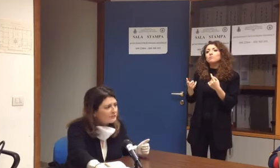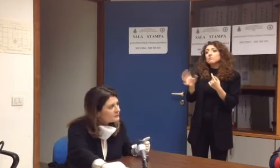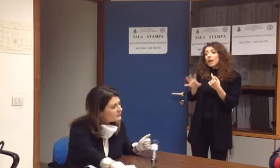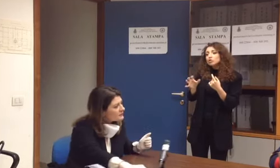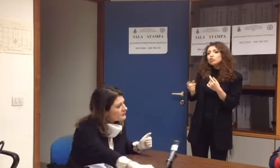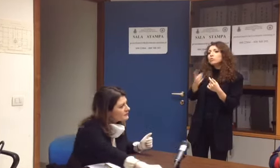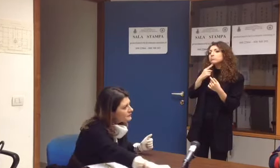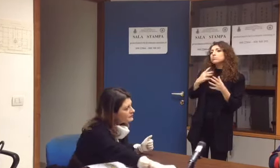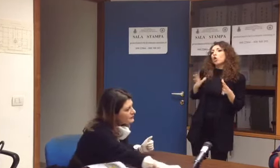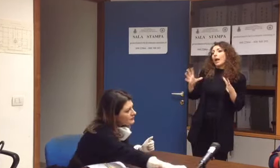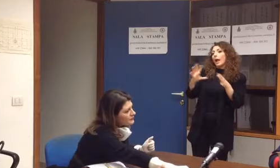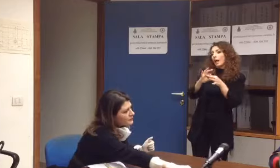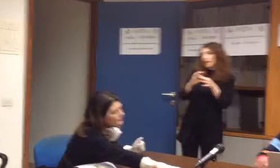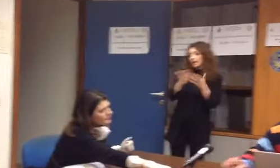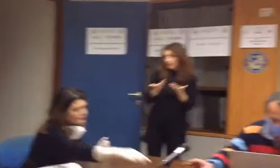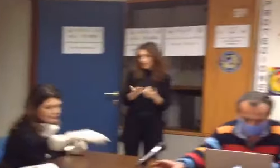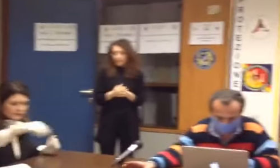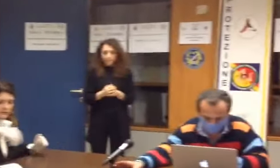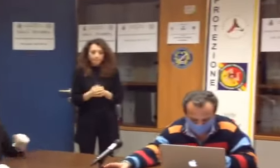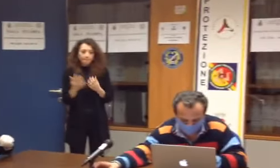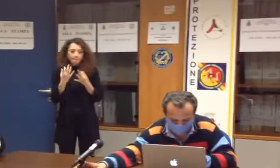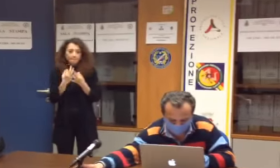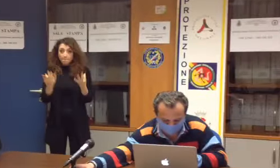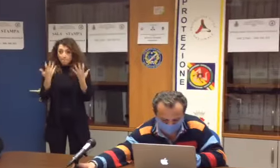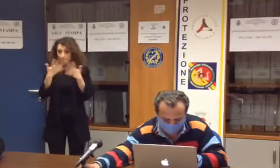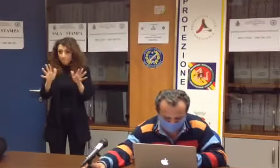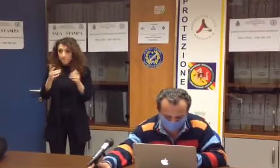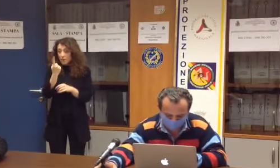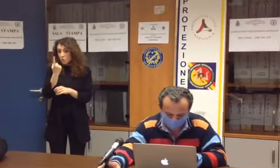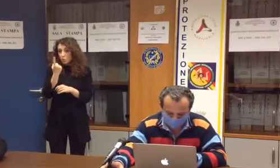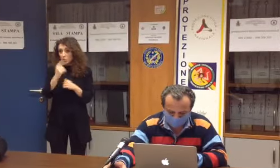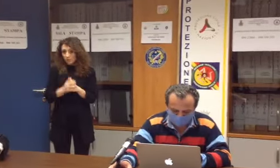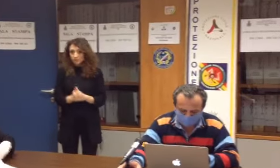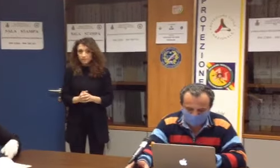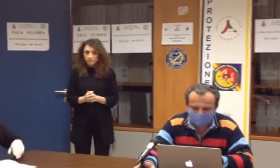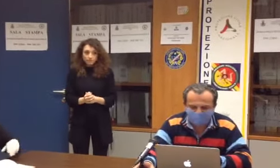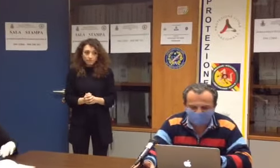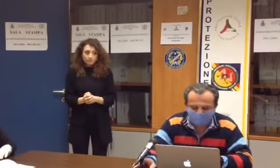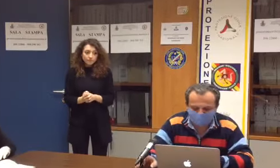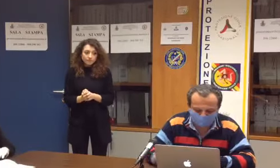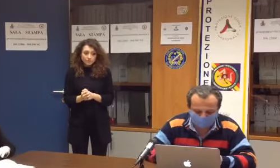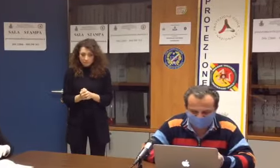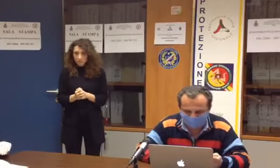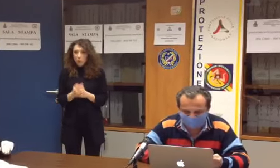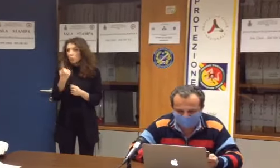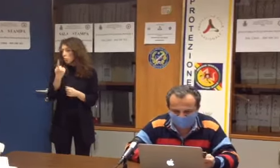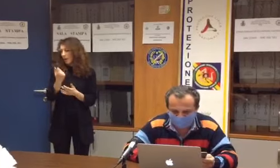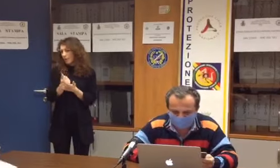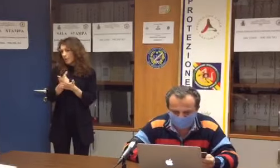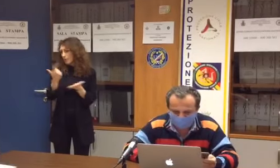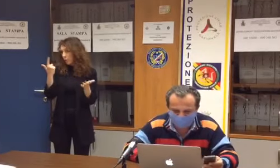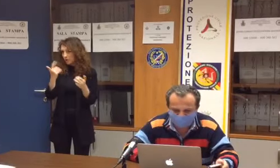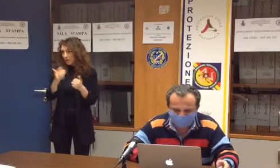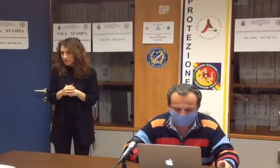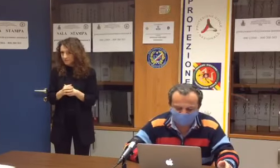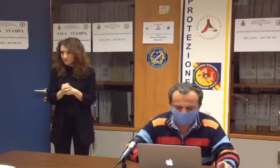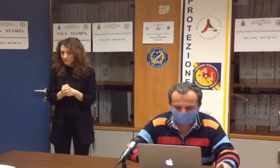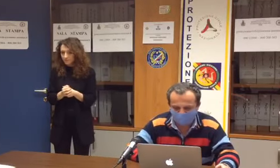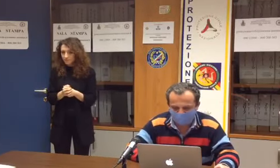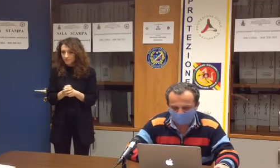indicherà. Bene, concludiamo con una precisazione che è importante,